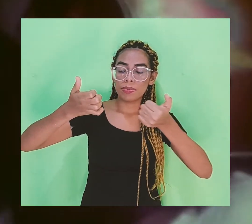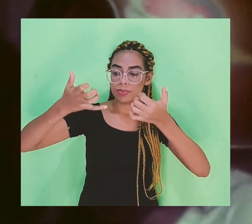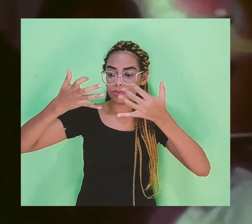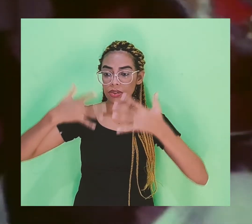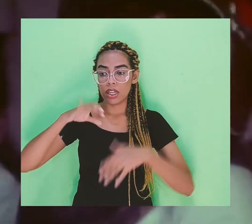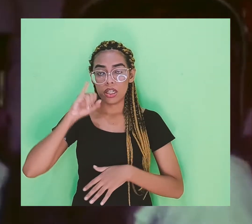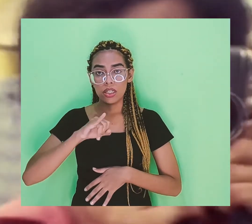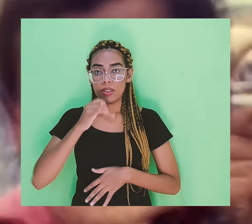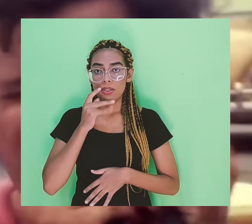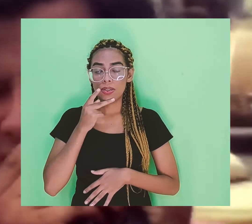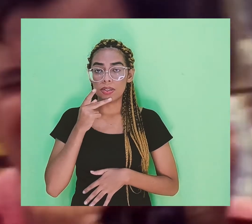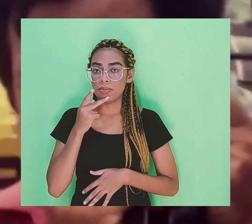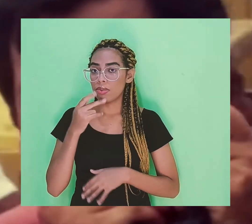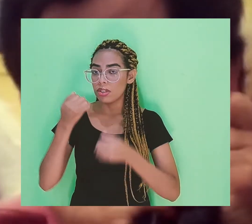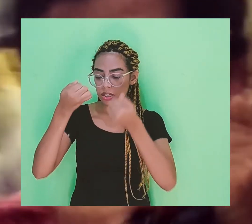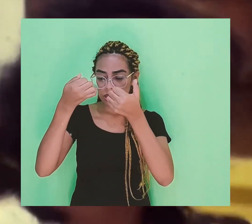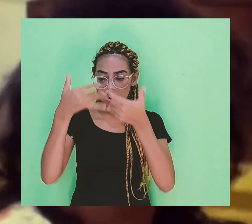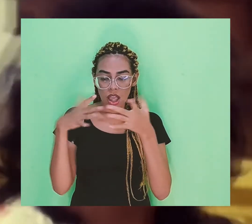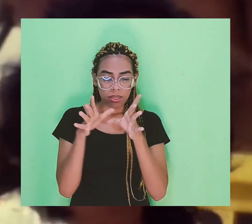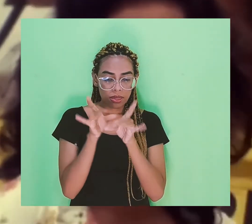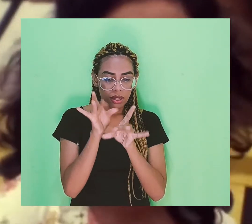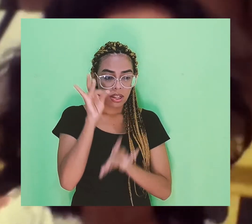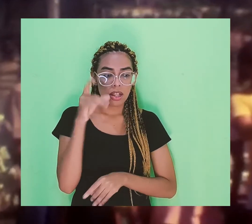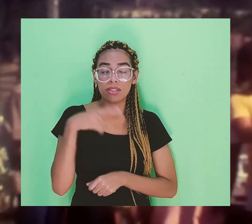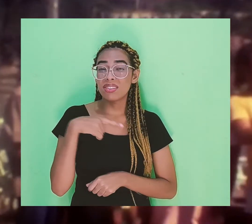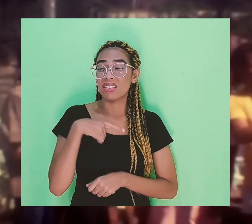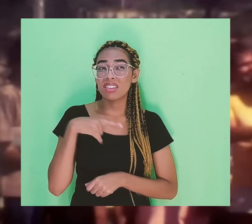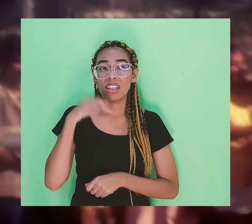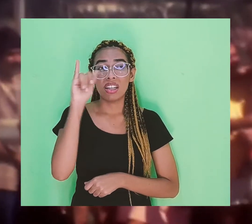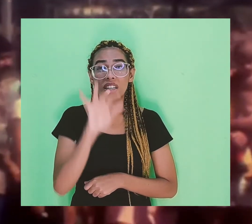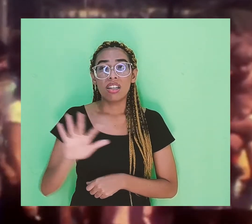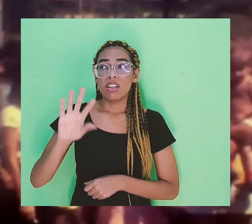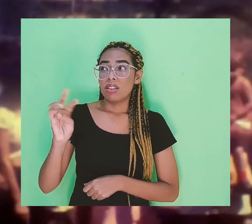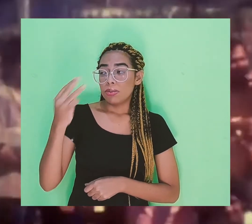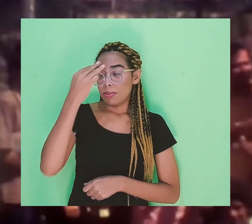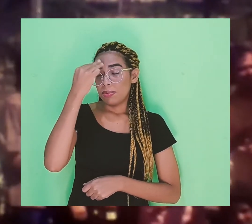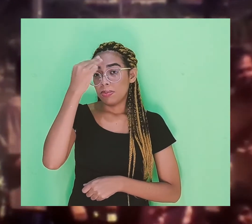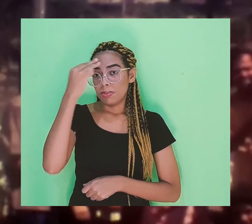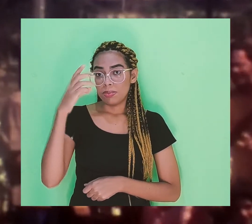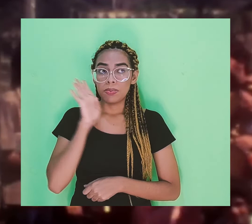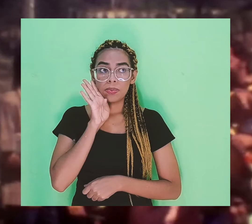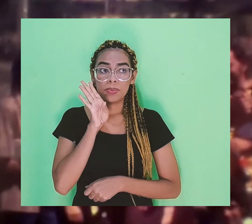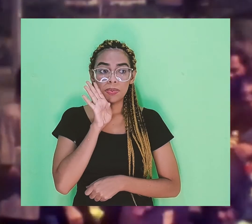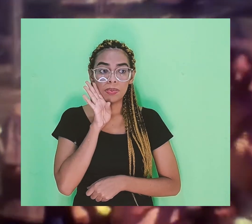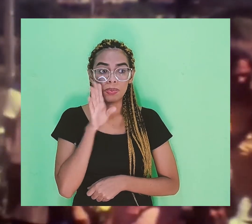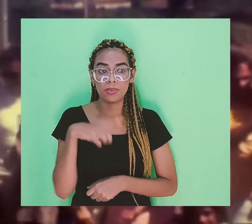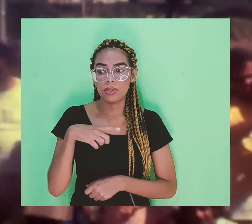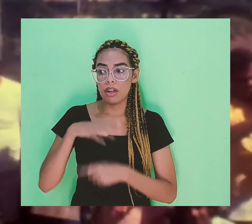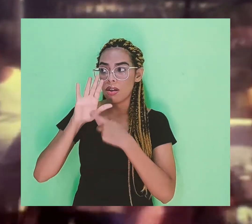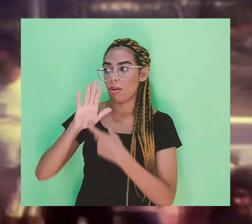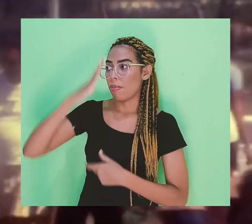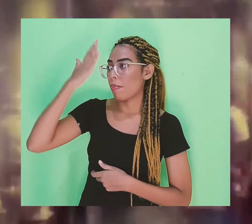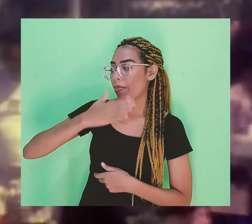Se não conta com uma narrativa bem elaborada, pelo menos ela tem um registro imagético, né? Ela existiu. Olha aqui, tenho como provar.